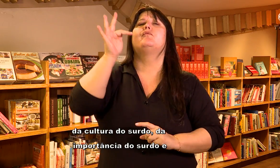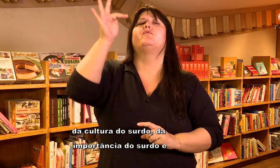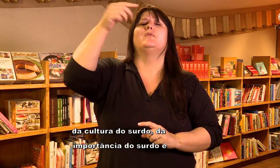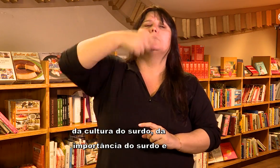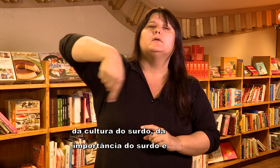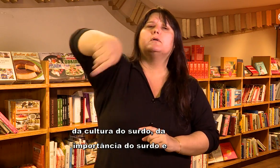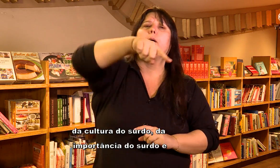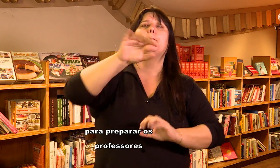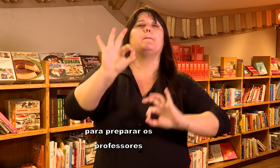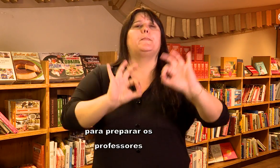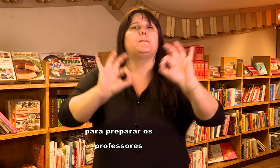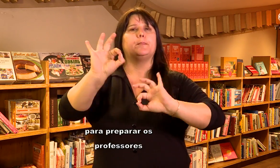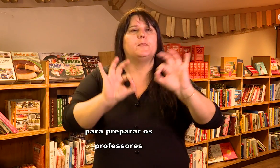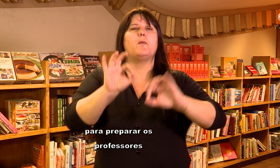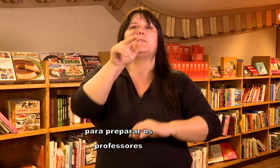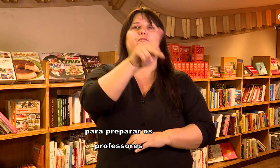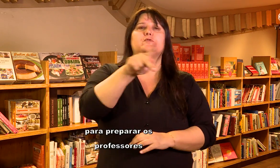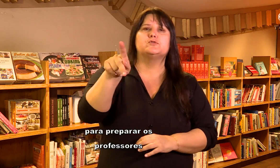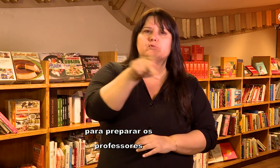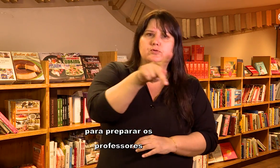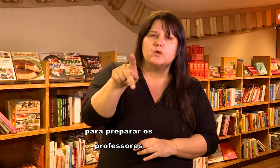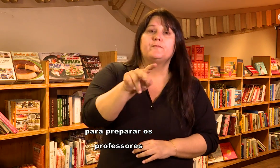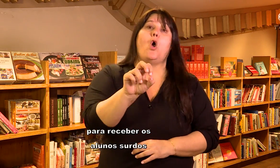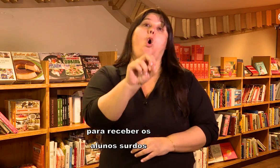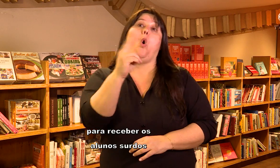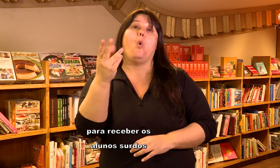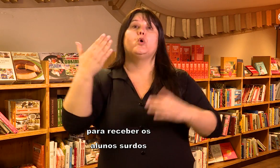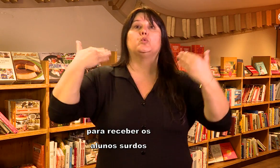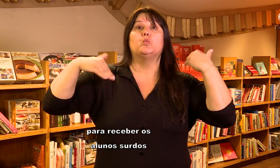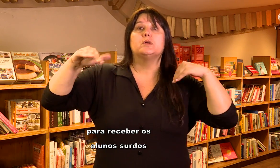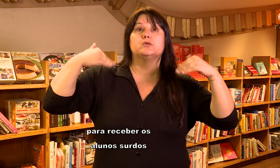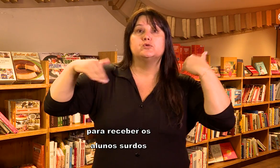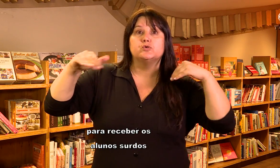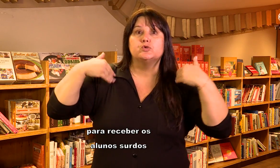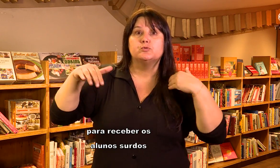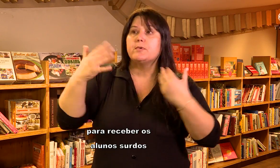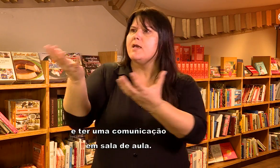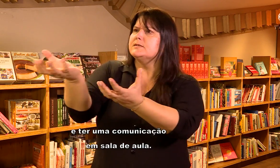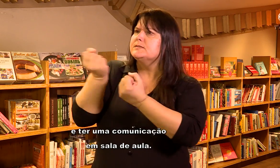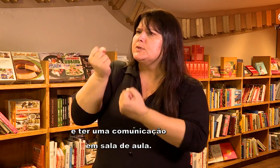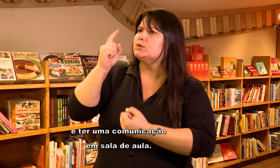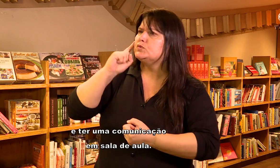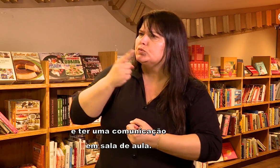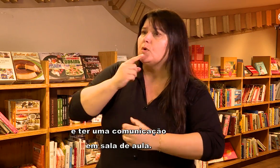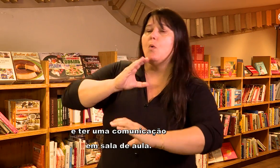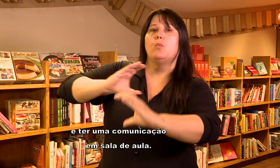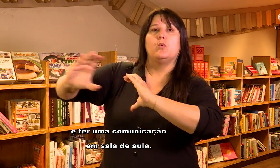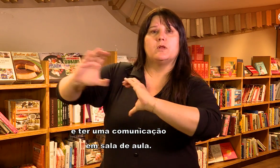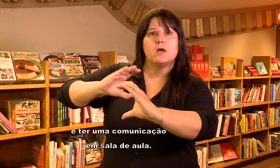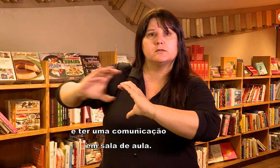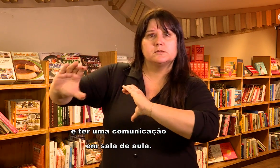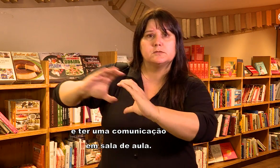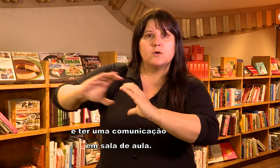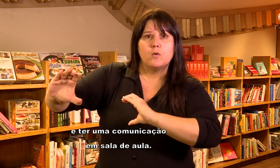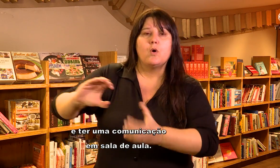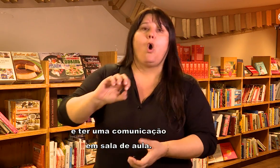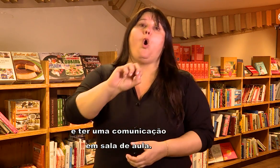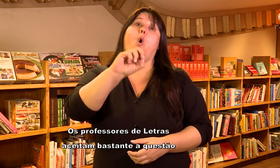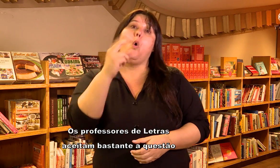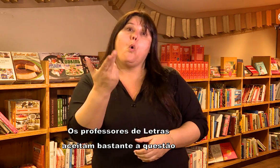surdo e para preparar os professores para receber os alunos surdos e ter uma comunicação em sala de aula. Os